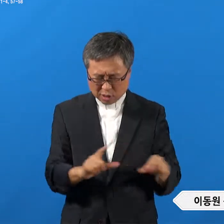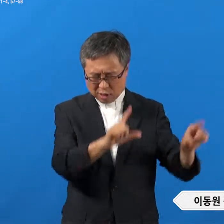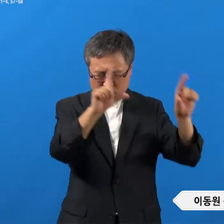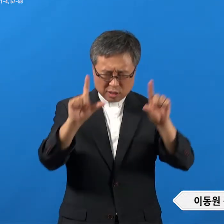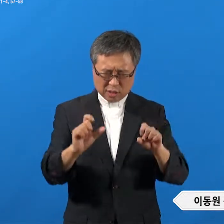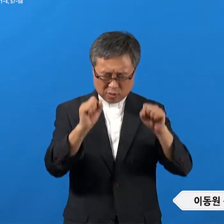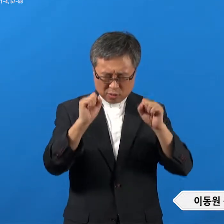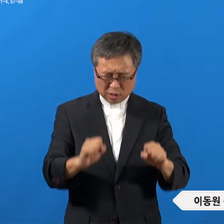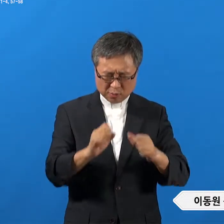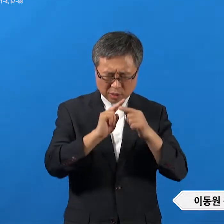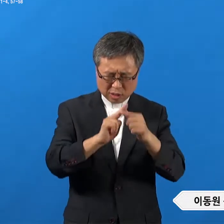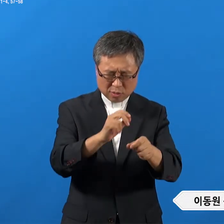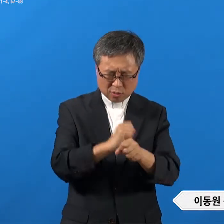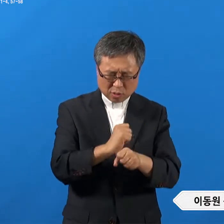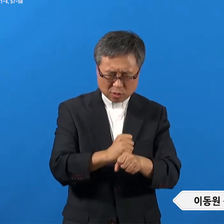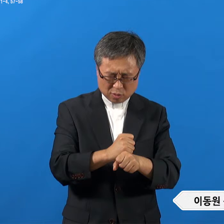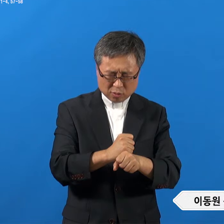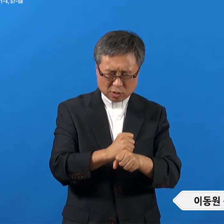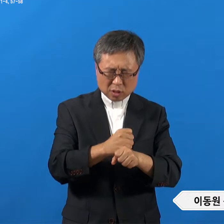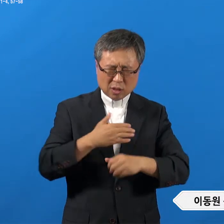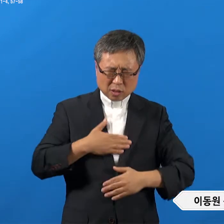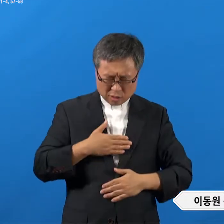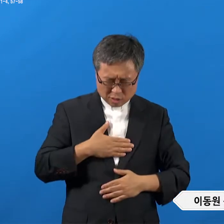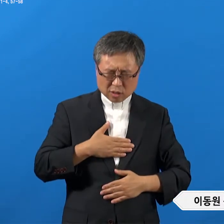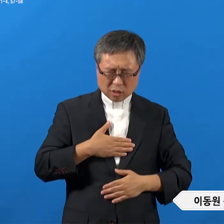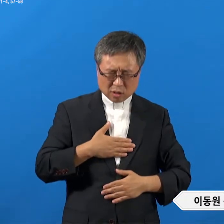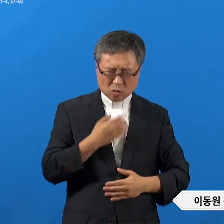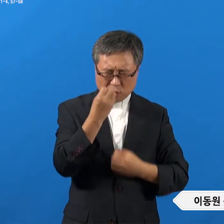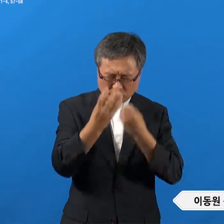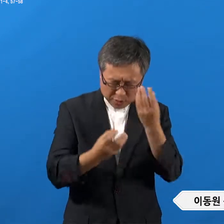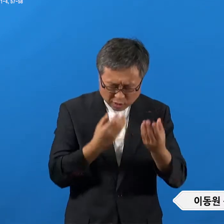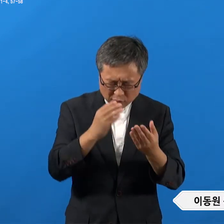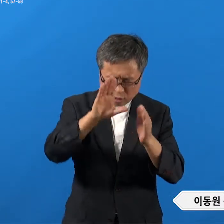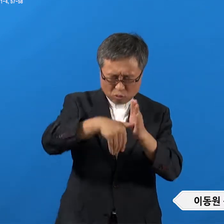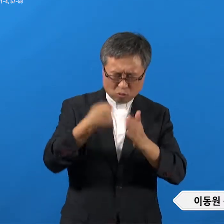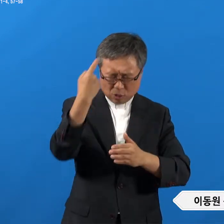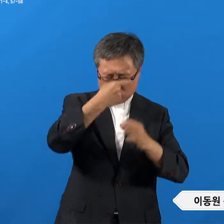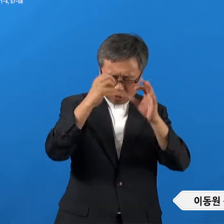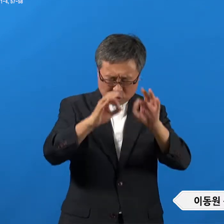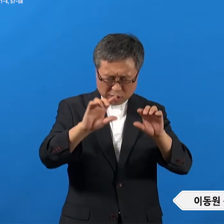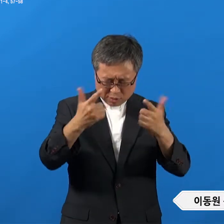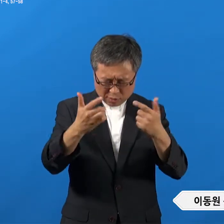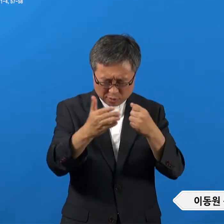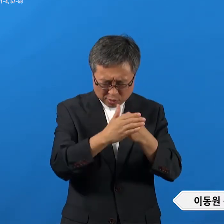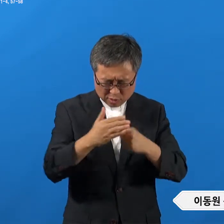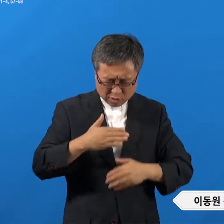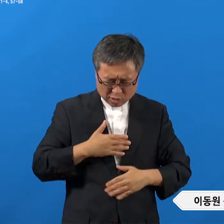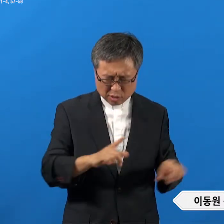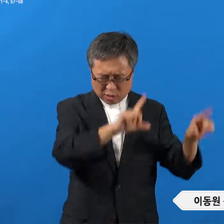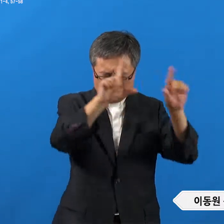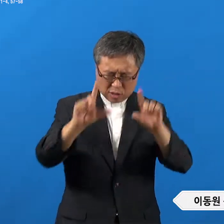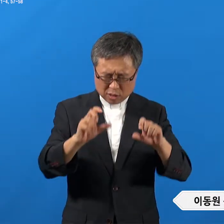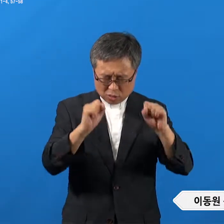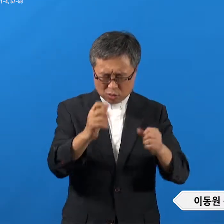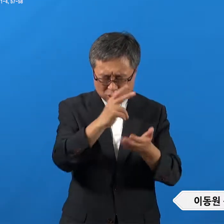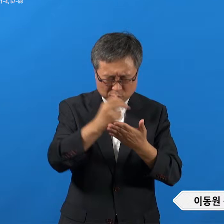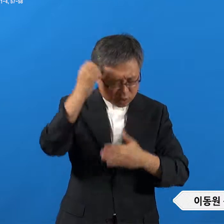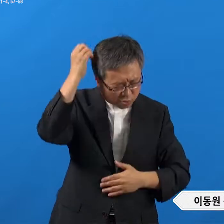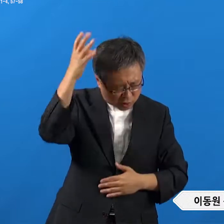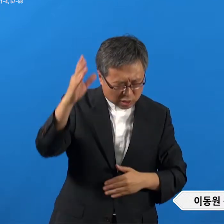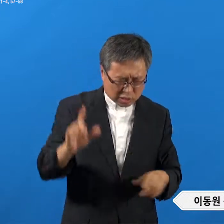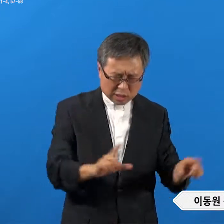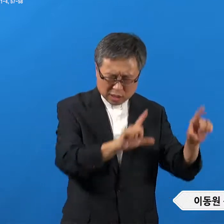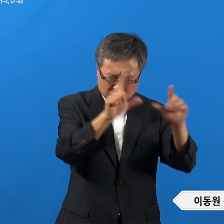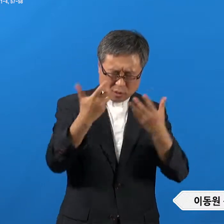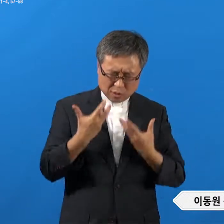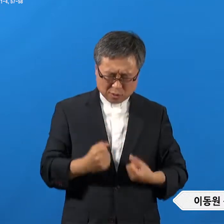하심을 확인합니다. 때로 내 눈에 보이지 않기 때문에 우리가 살아계신 주님을 망각하고 삶의 절망